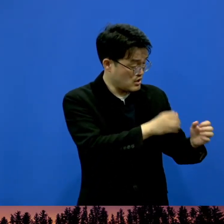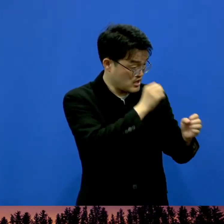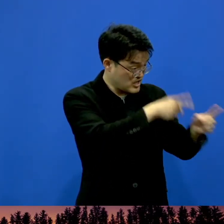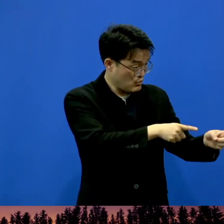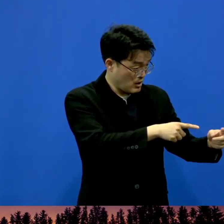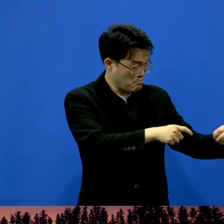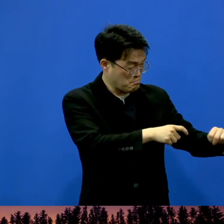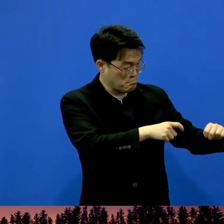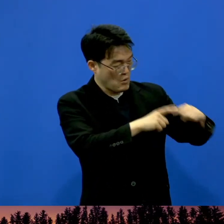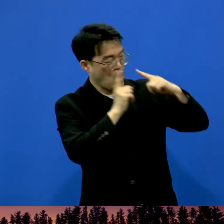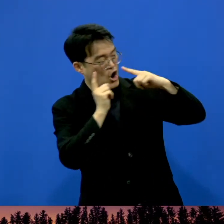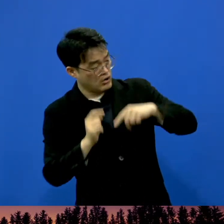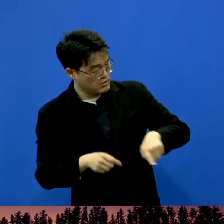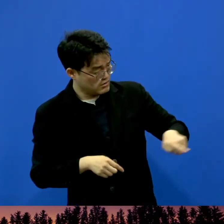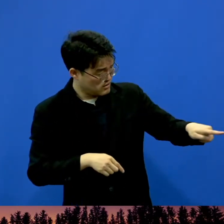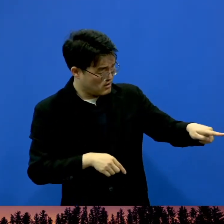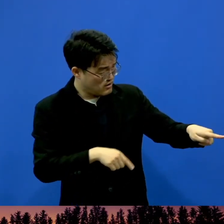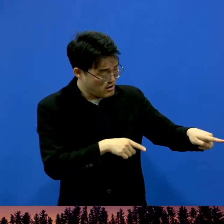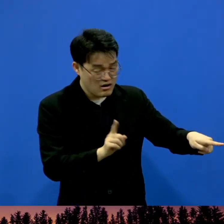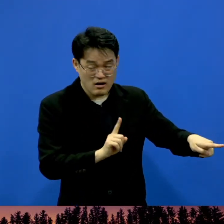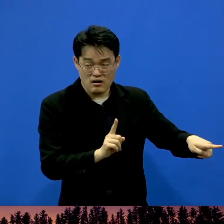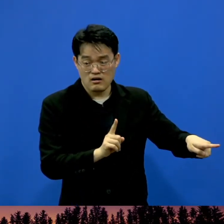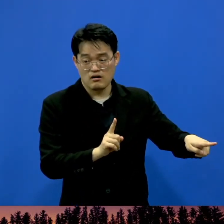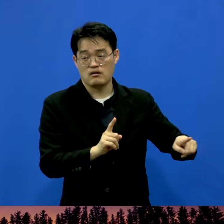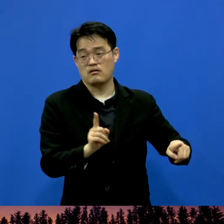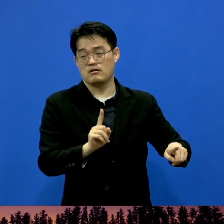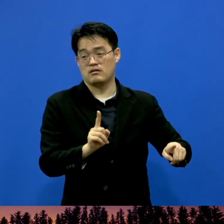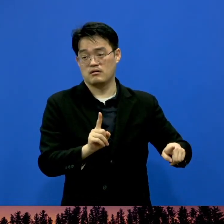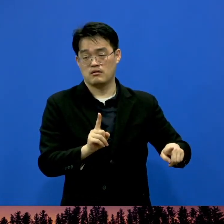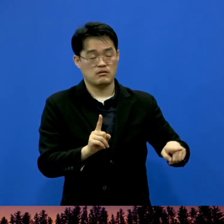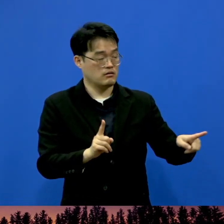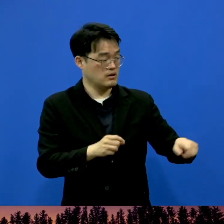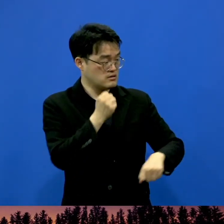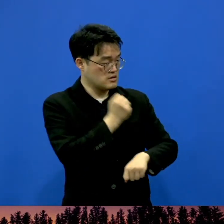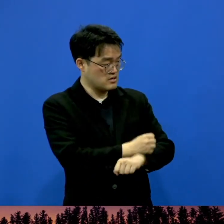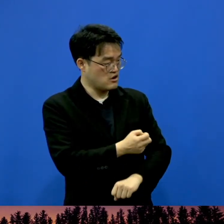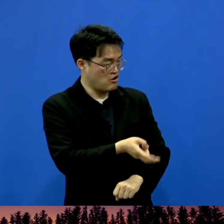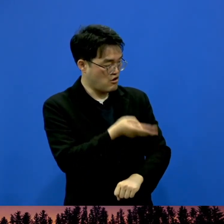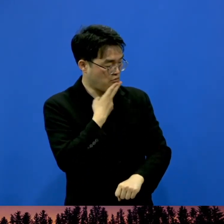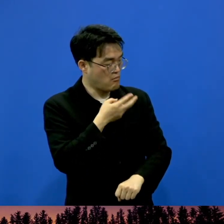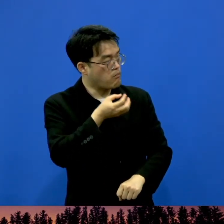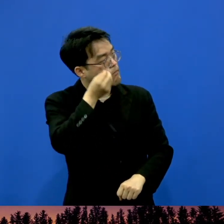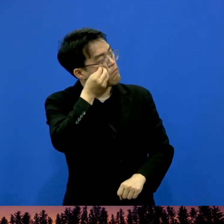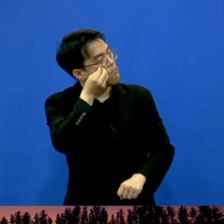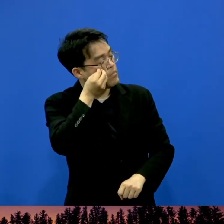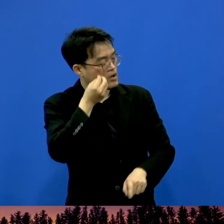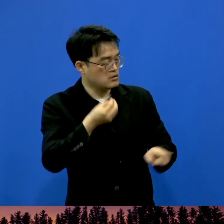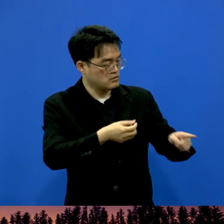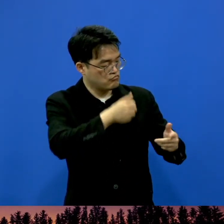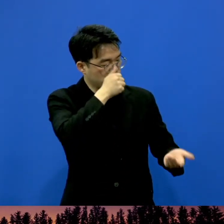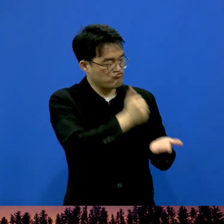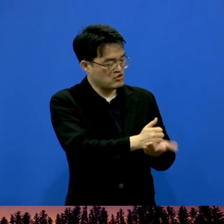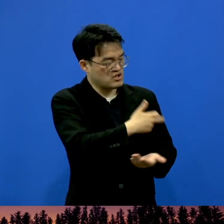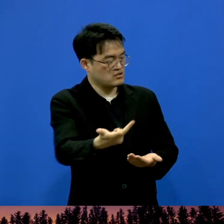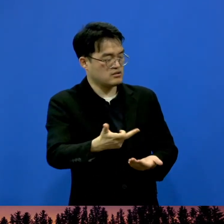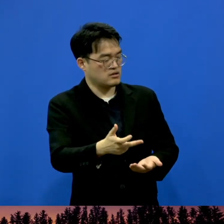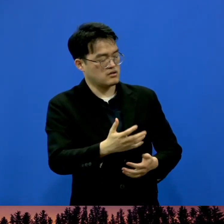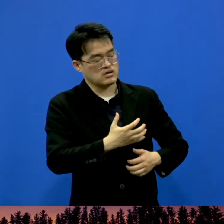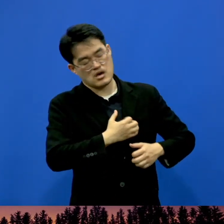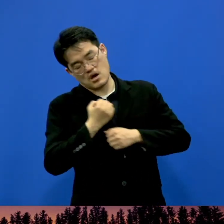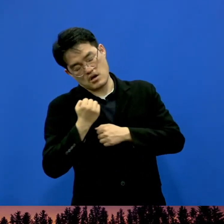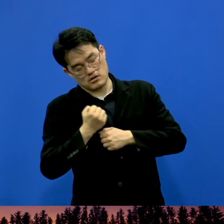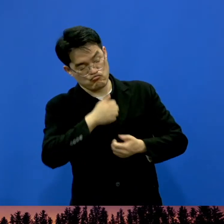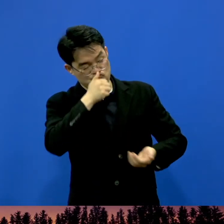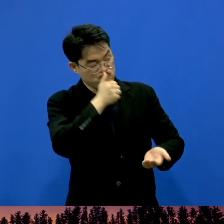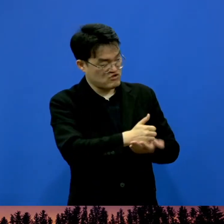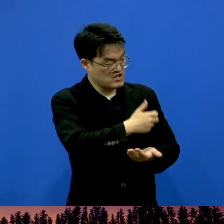기회를 거부하는 게 악하다는 거예요. 이제 하지 않은 죄가 크다. 안전한